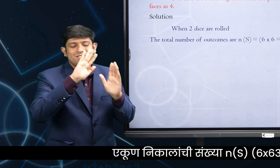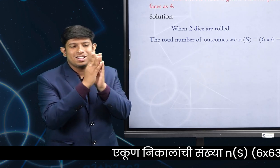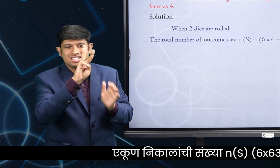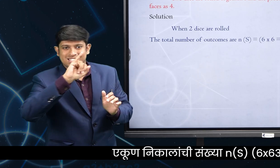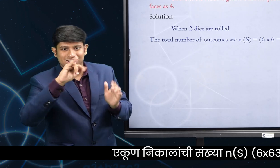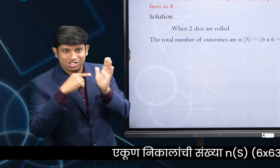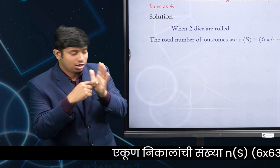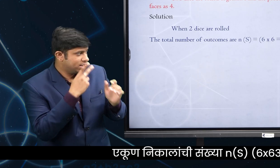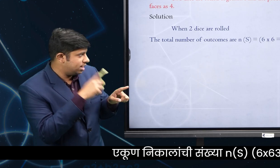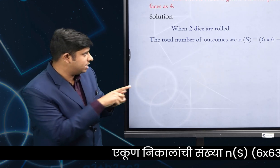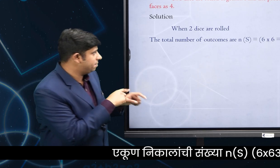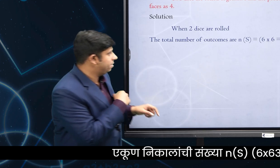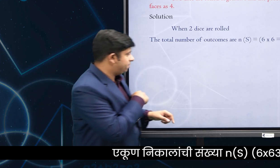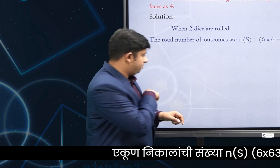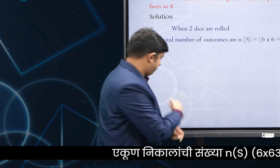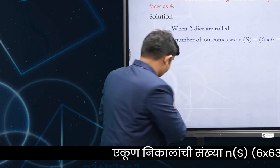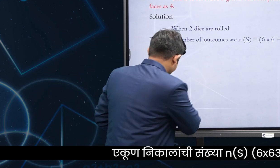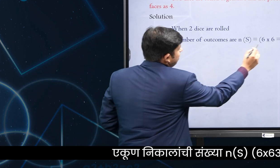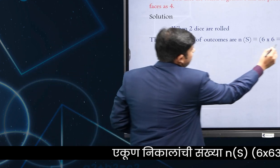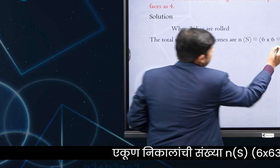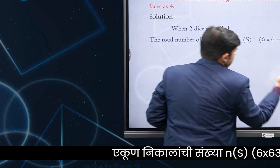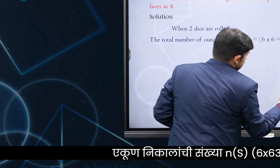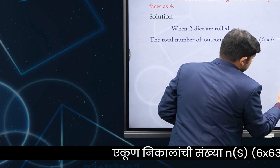दुसऱ्या कंसामध्ये 6 गुणिले 636 आहे.